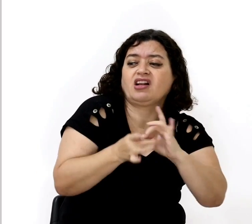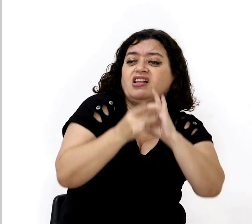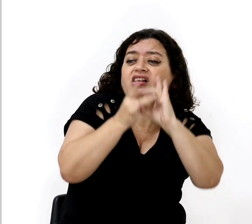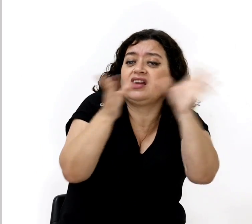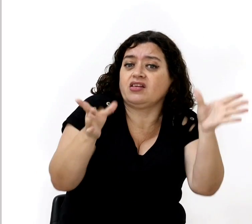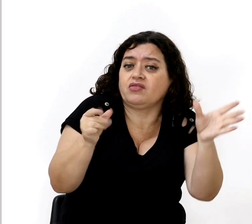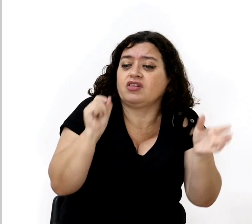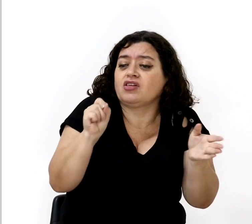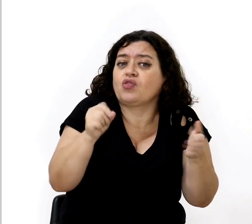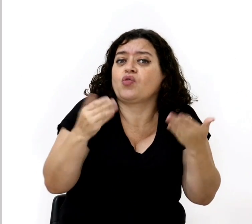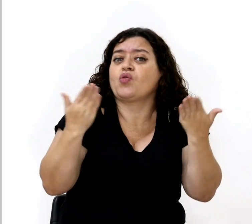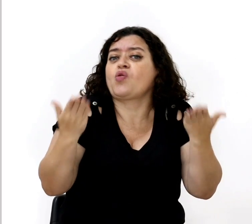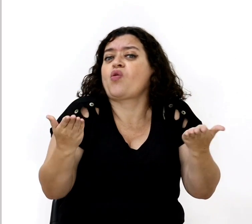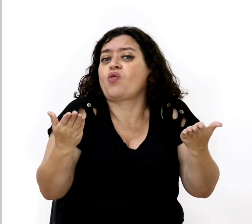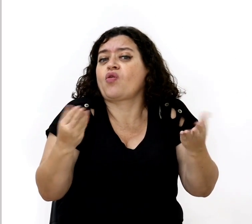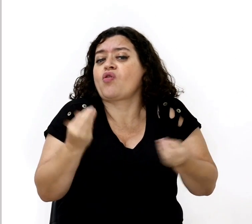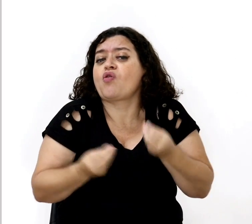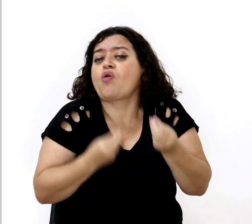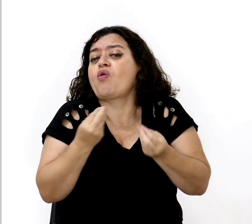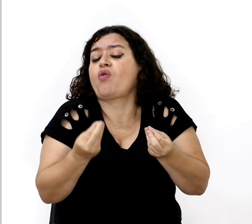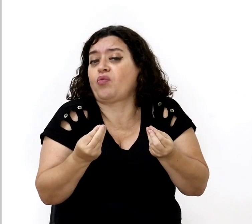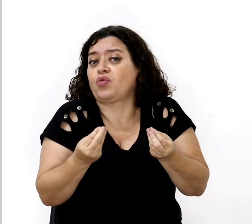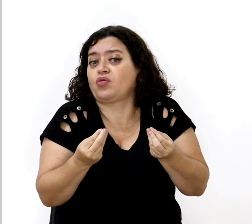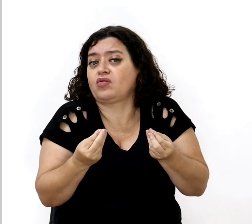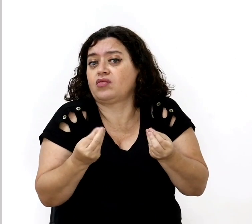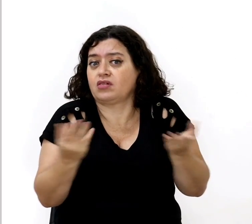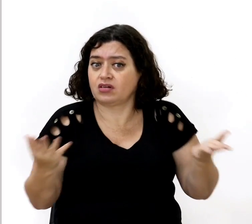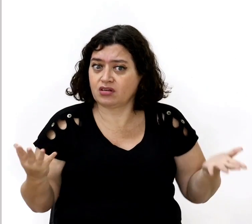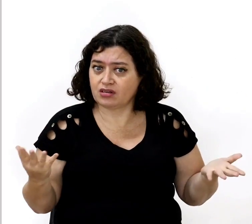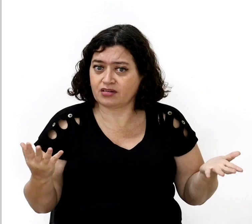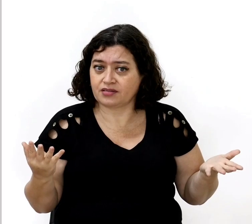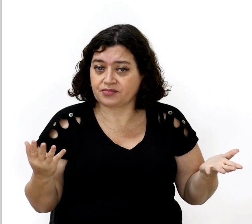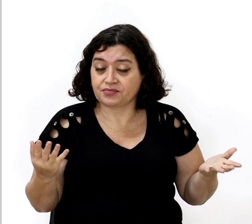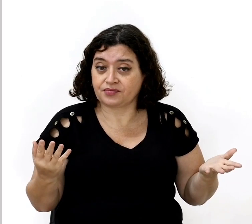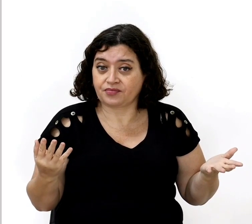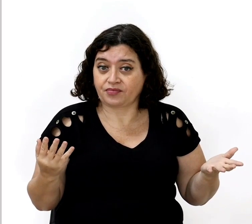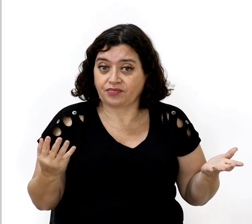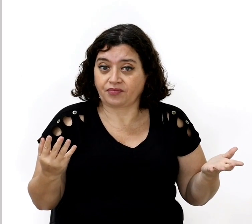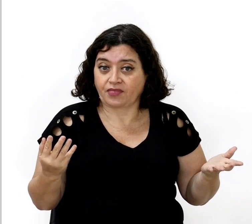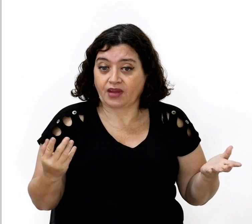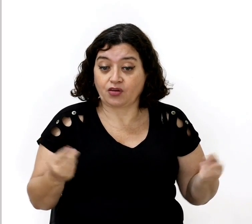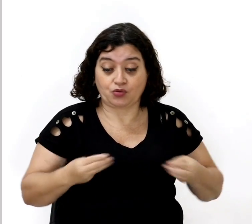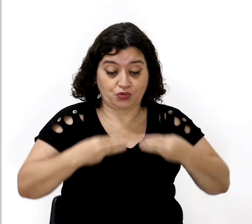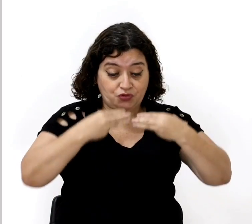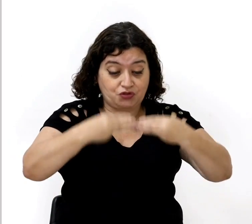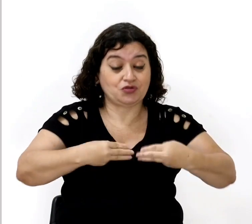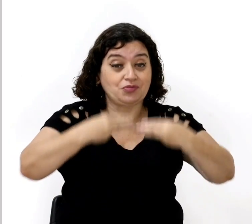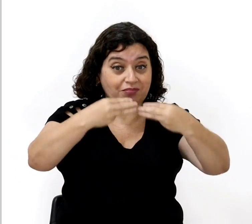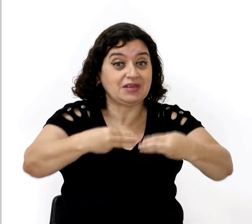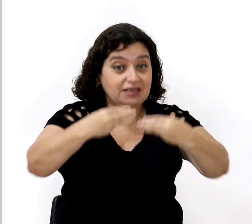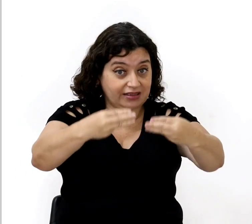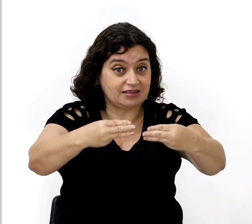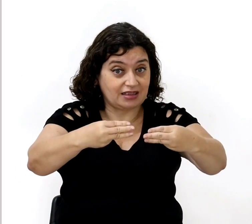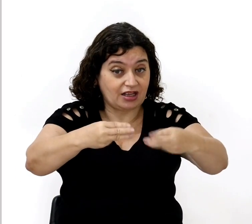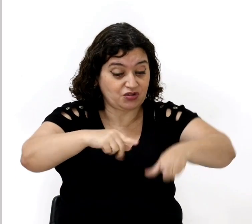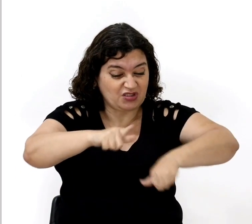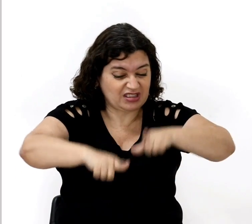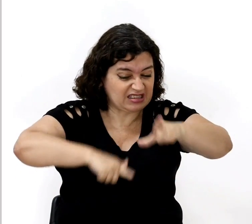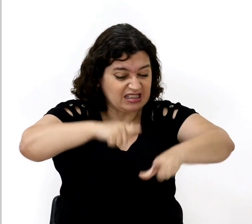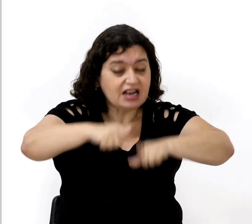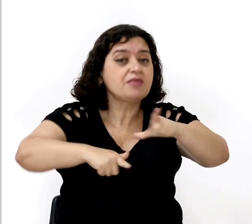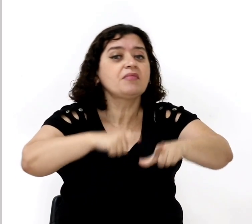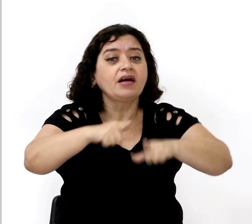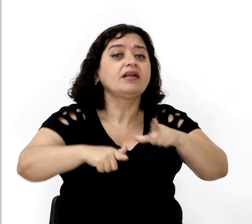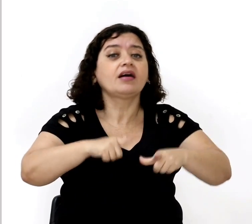mas independente de quem? Independente de onde? Porque os ministérios são